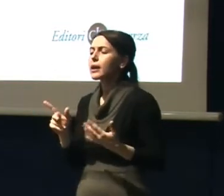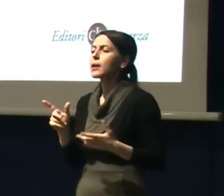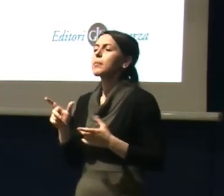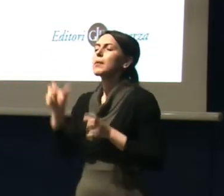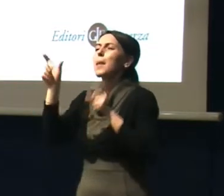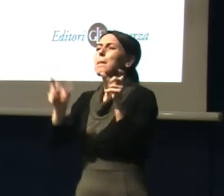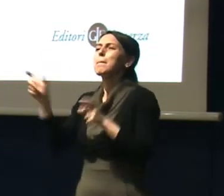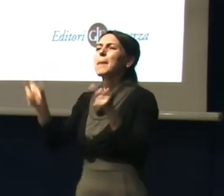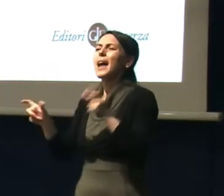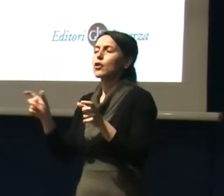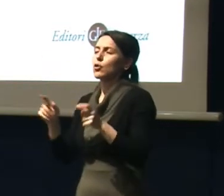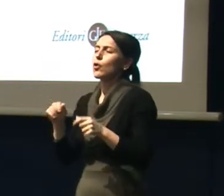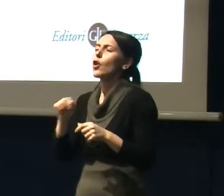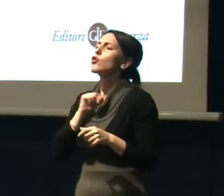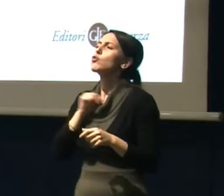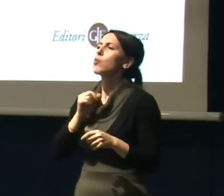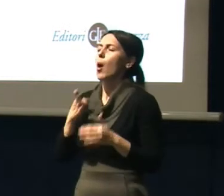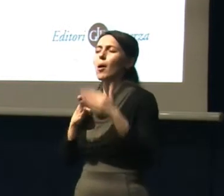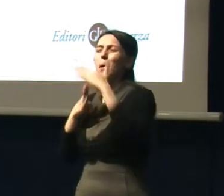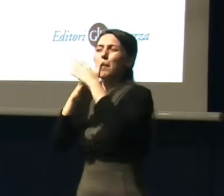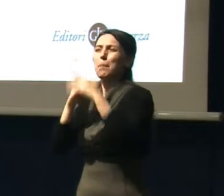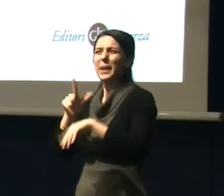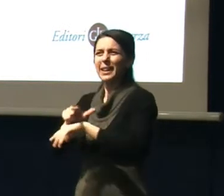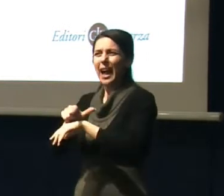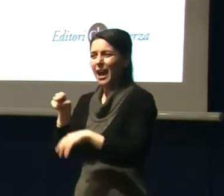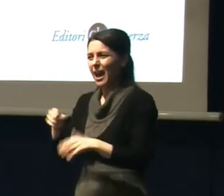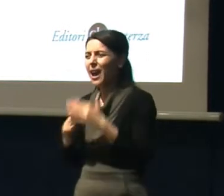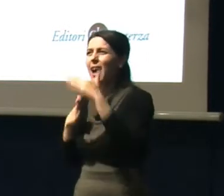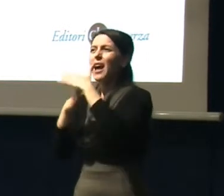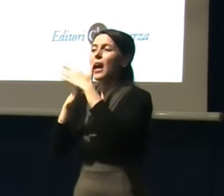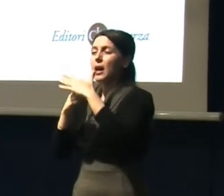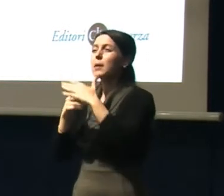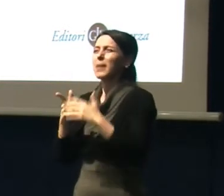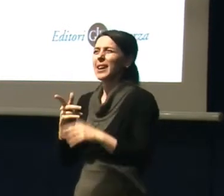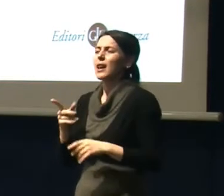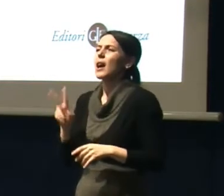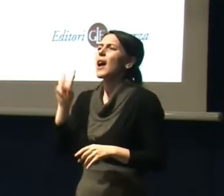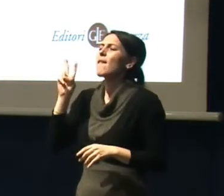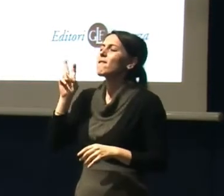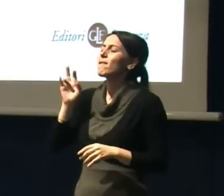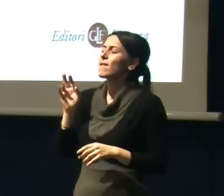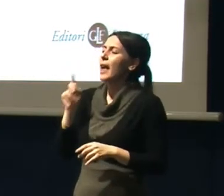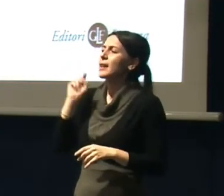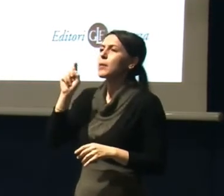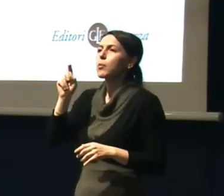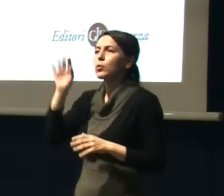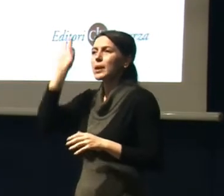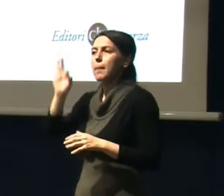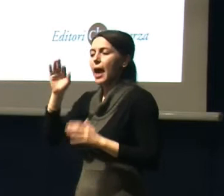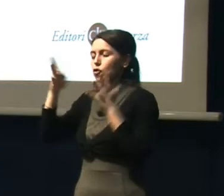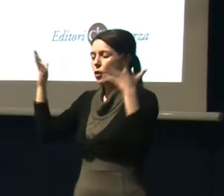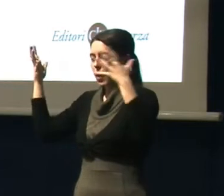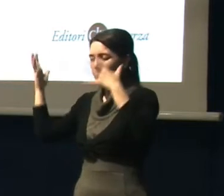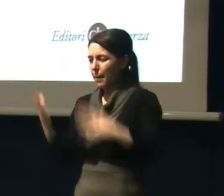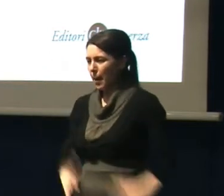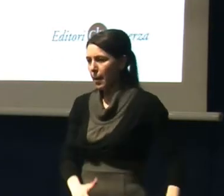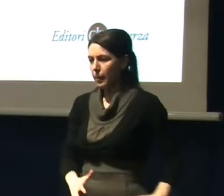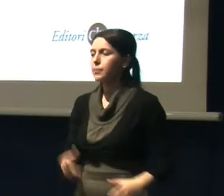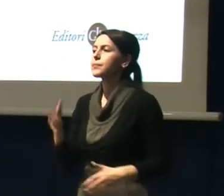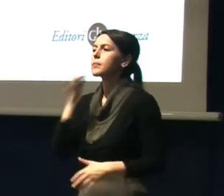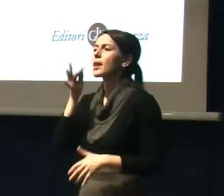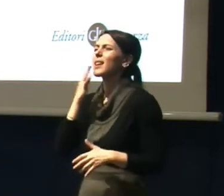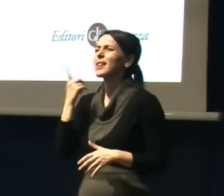che nel cosiddetto peak time guarda la televisione è precipitato di 20 punti percentuali se prendiamo la fascia di